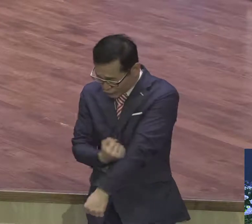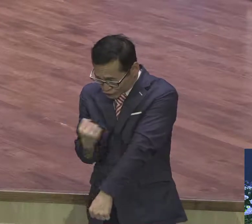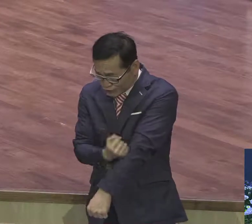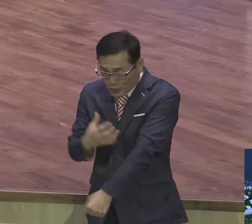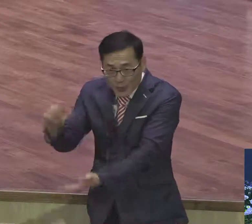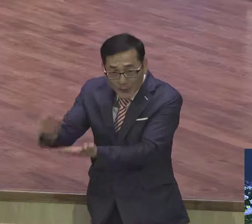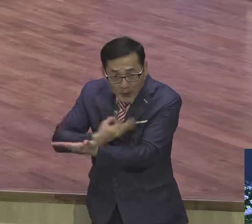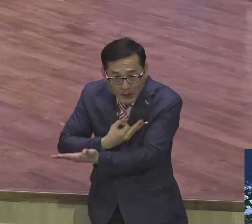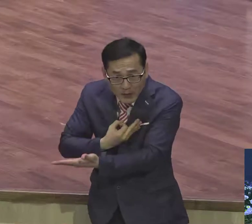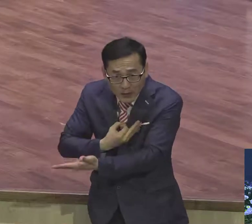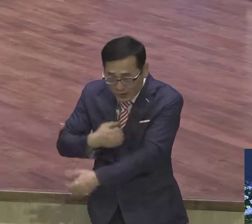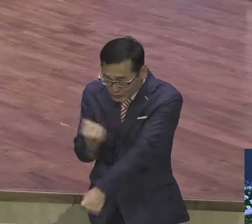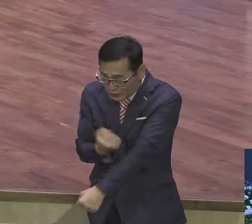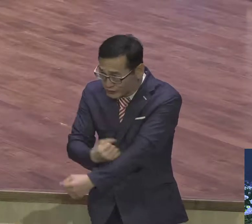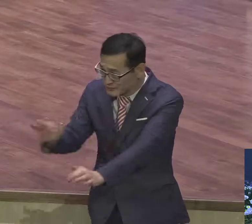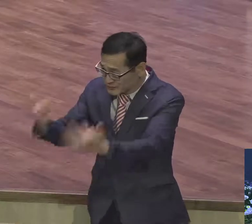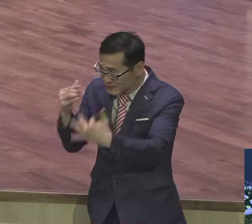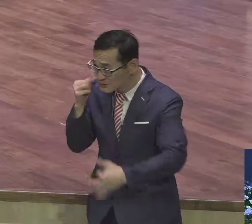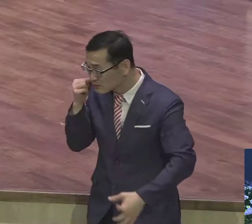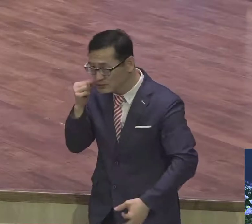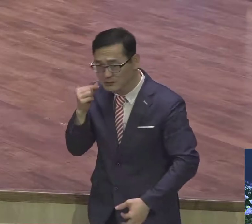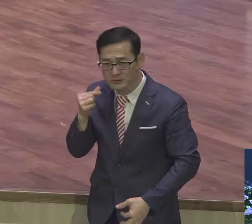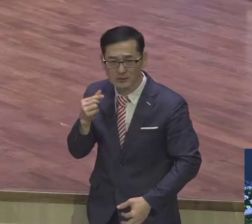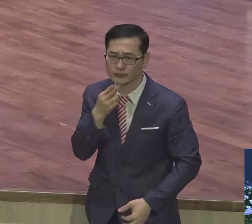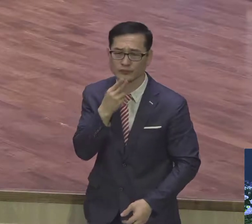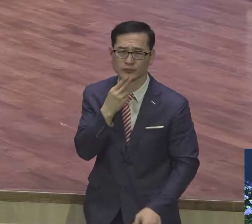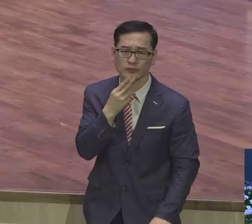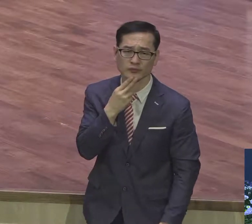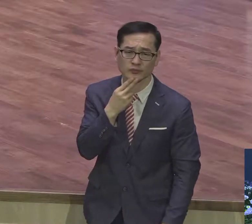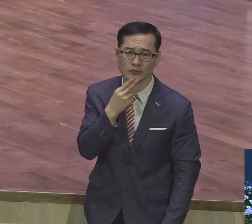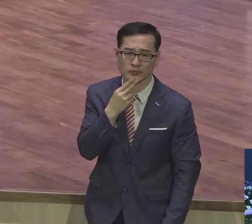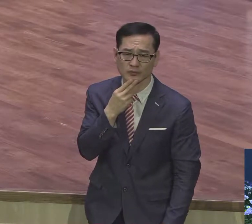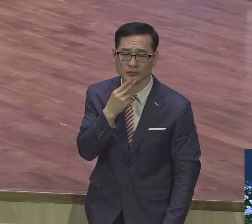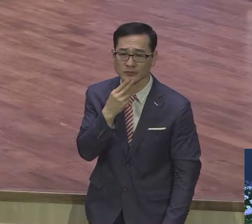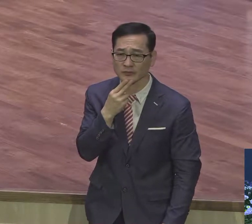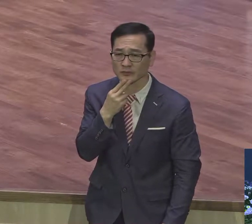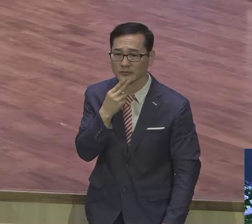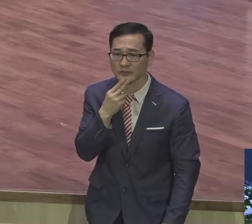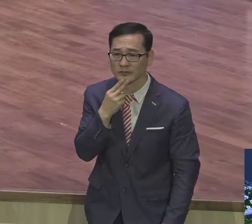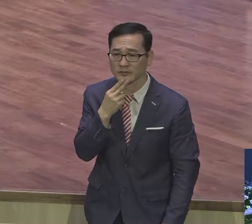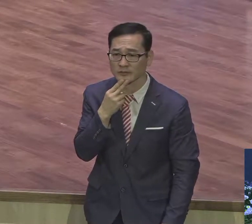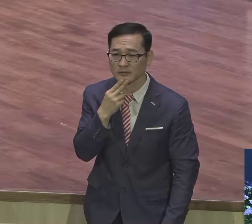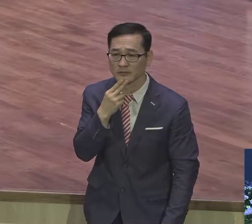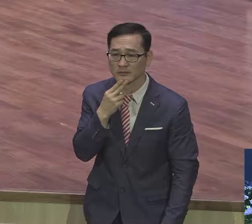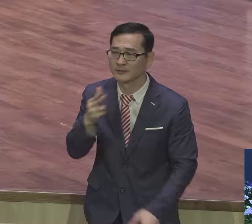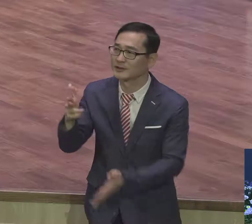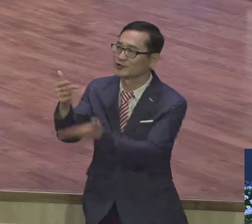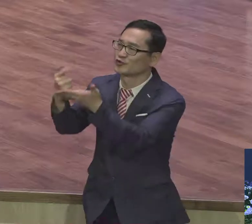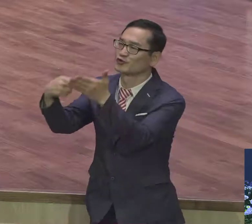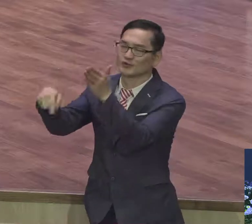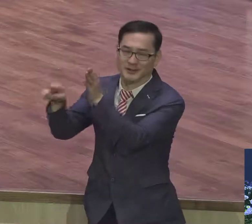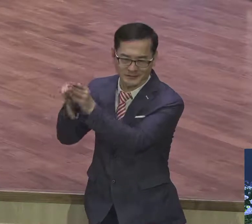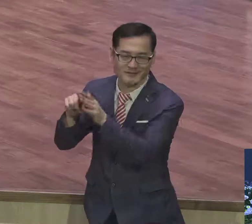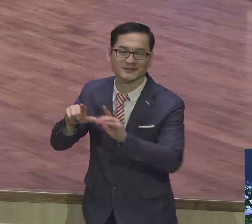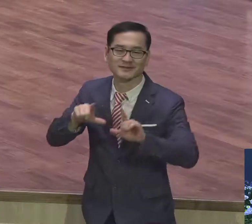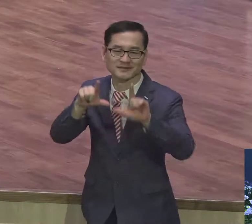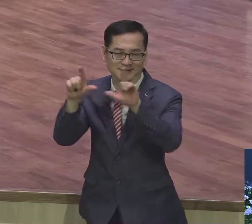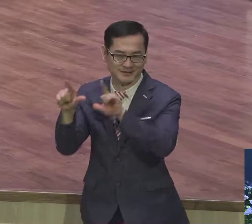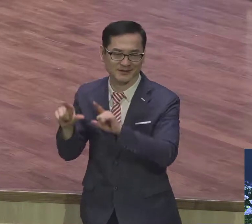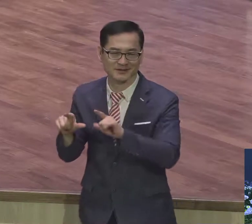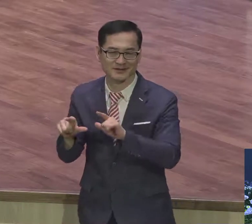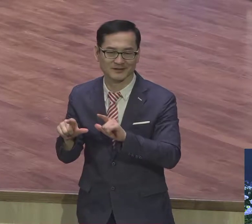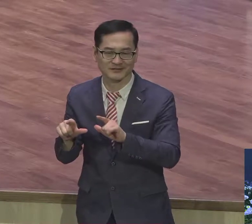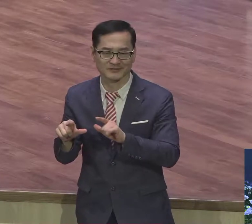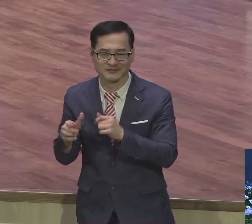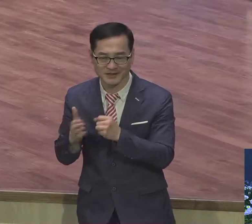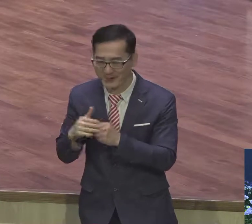그게 나면 인기를 넣었습니까. 아무것도 없어요. 그게 무슨 삶이냐. 주를 위해 사는 삶이에요. 우리는 어쩔 수 없는 거예요.